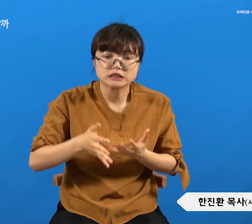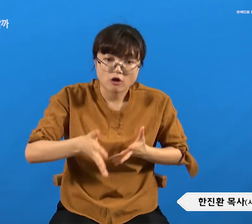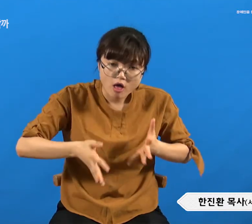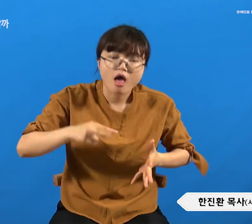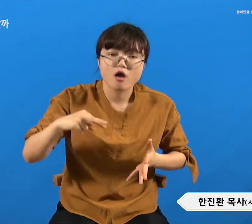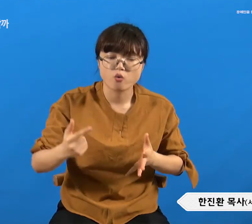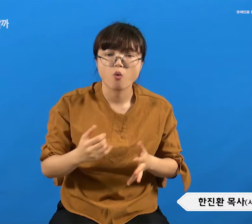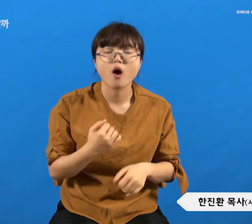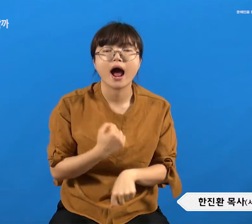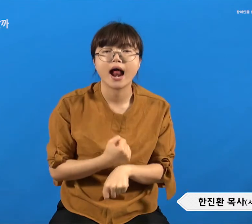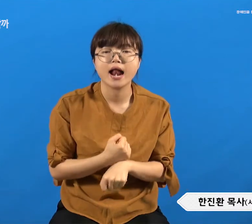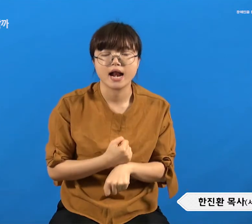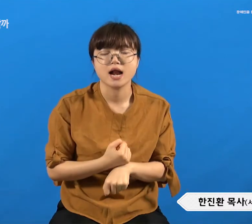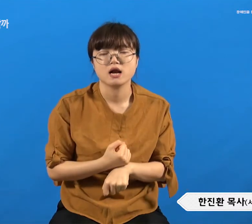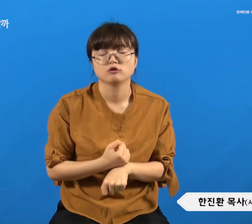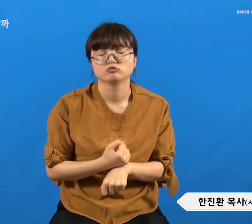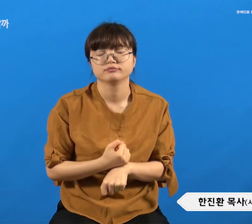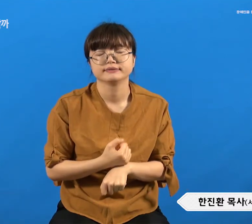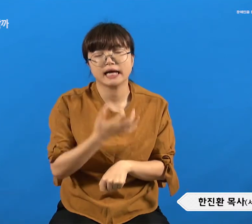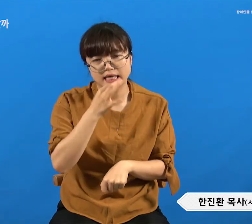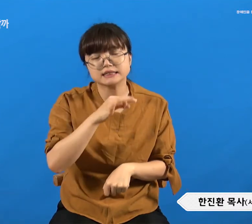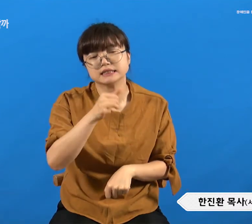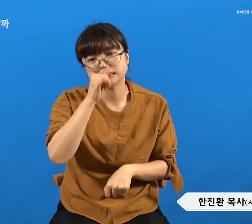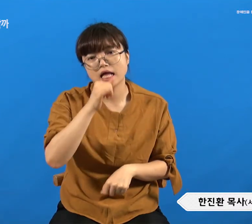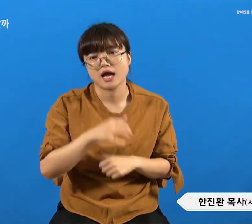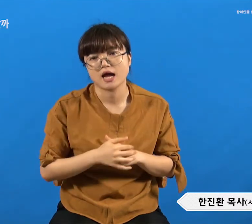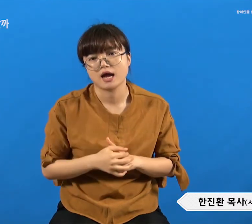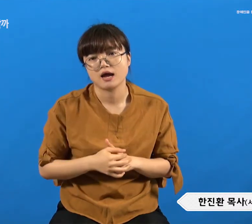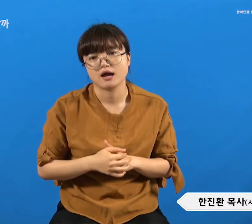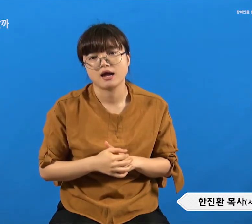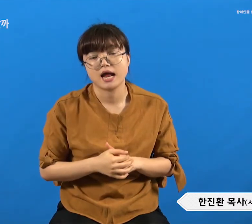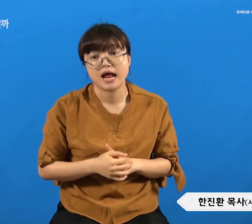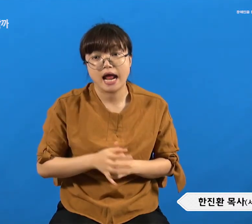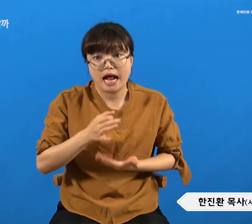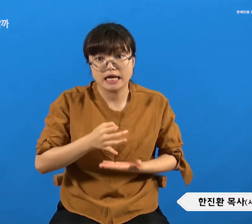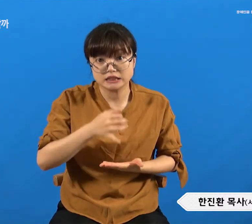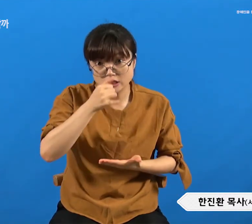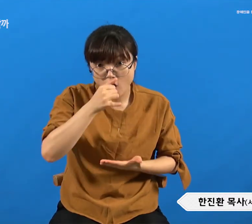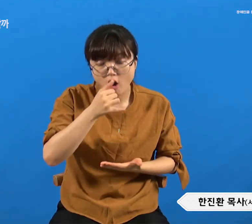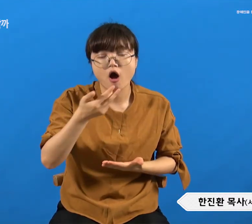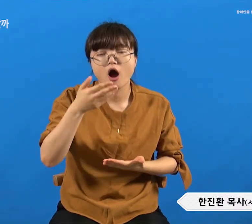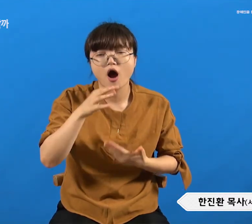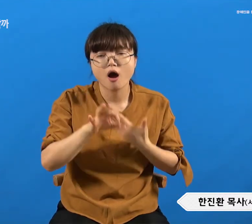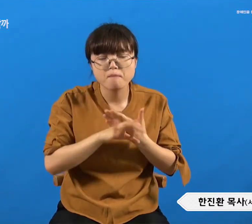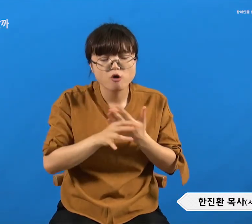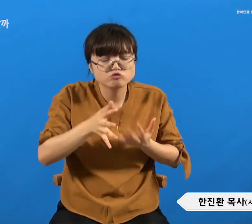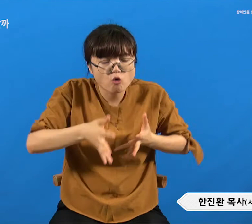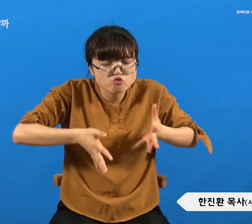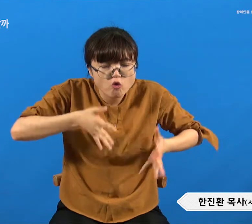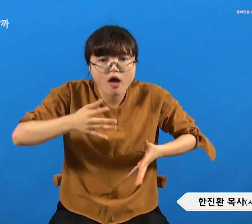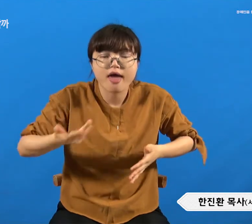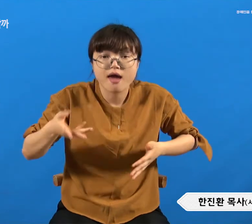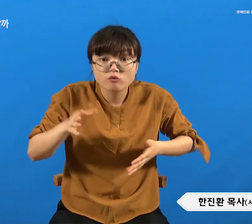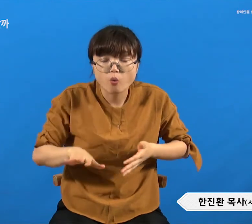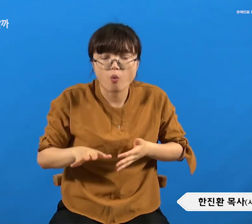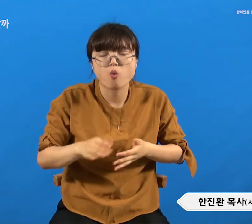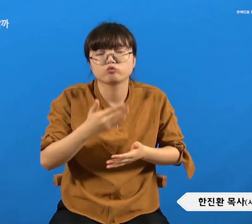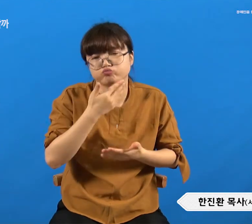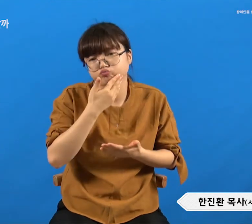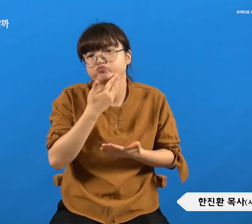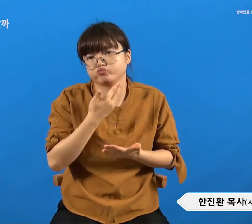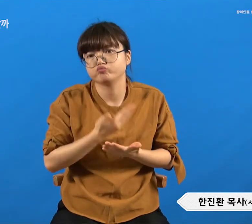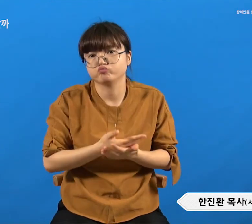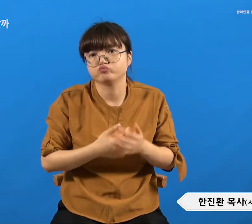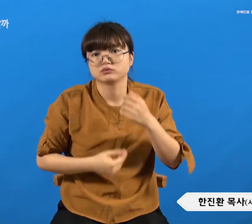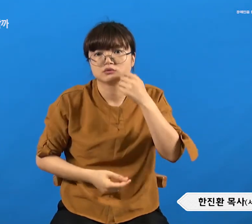있다. 그렇습니다. 정말 가치 있는 일이라면 서투르게 해도 그건 가치가 있는